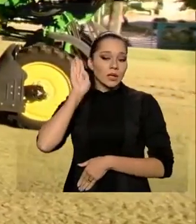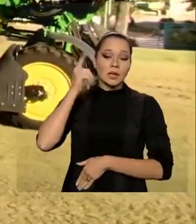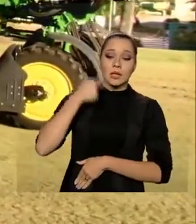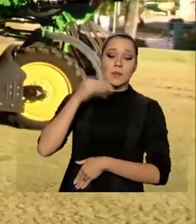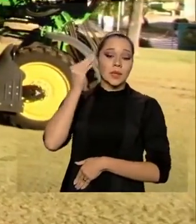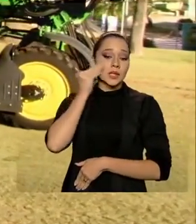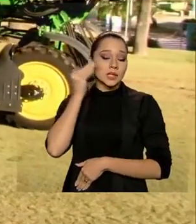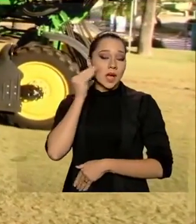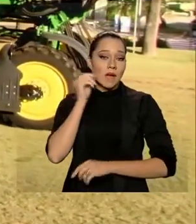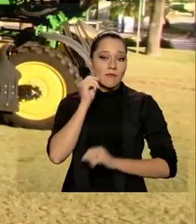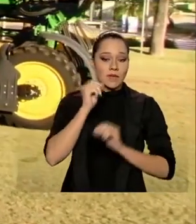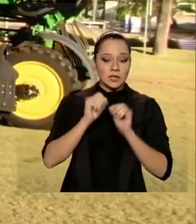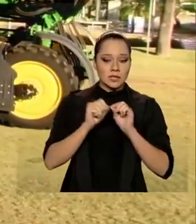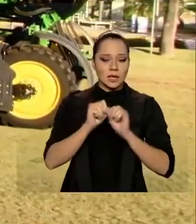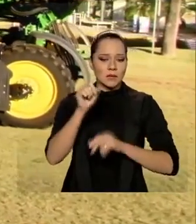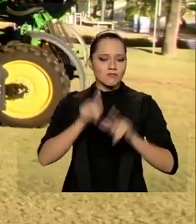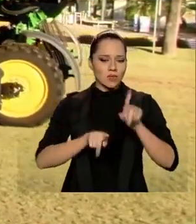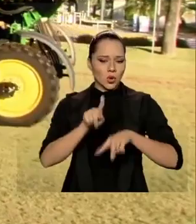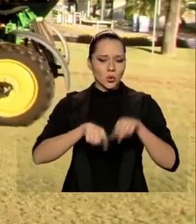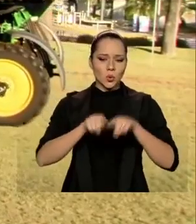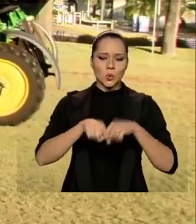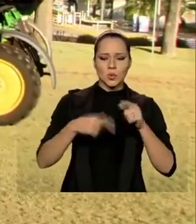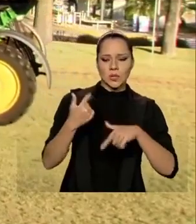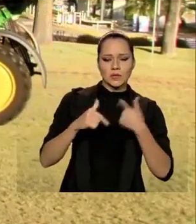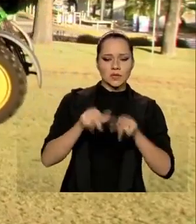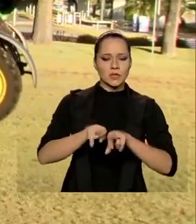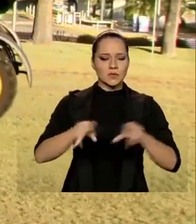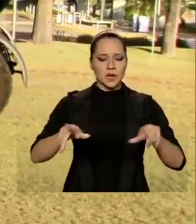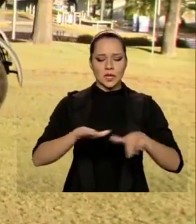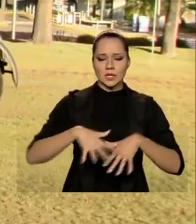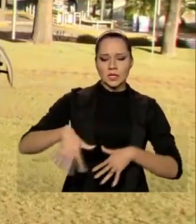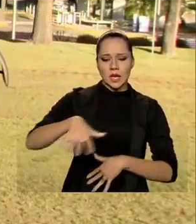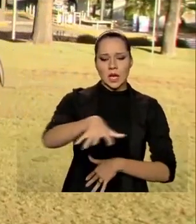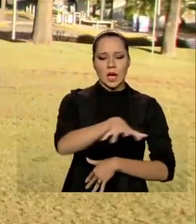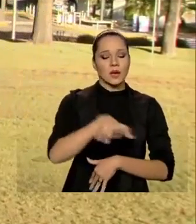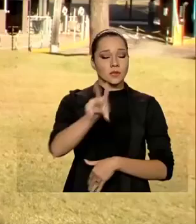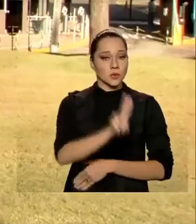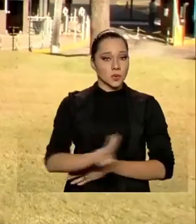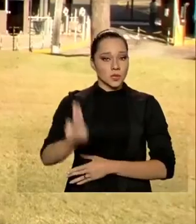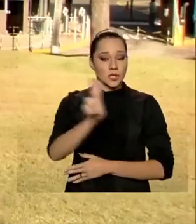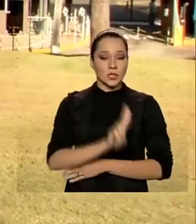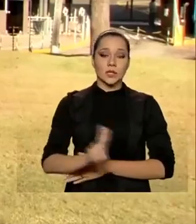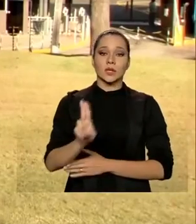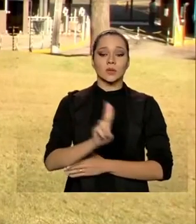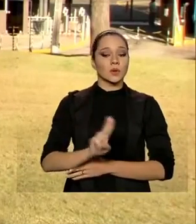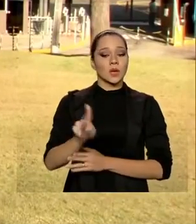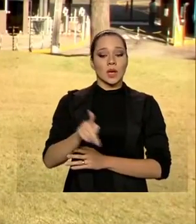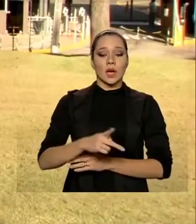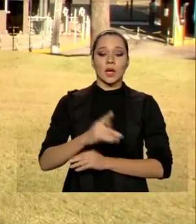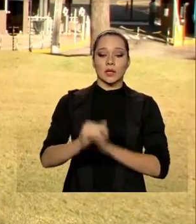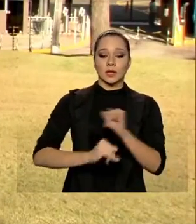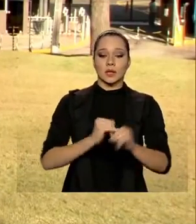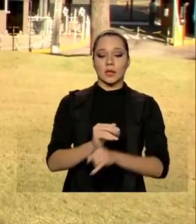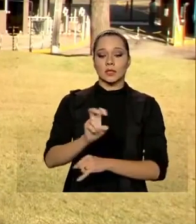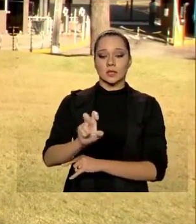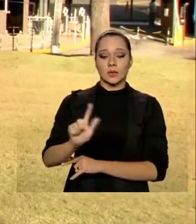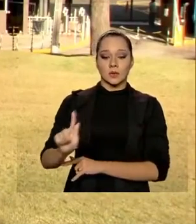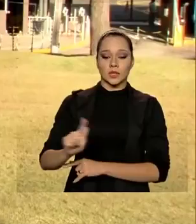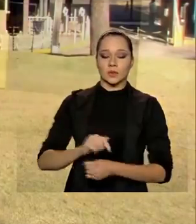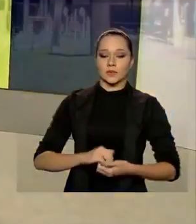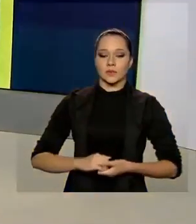fazer protótipos, escalar produtos e serviços para diversos segmentos utilizando a rede 5G